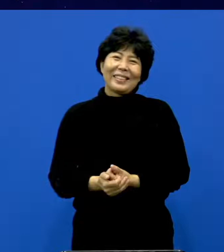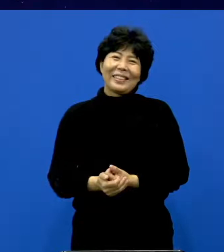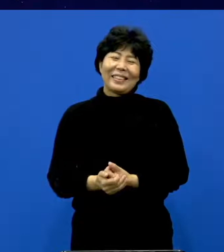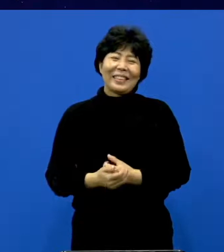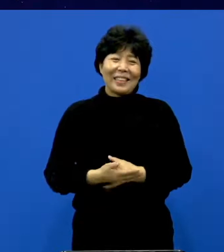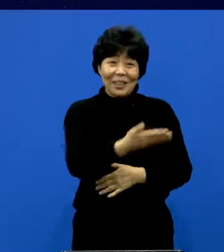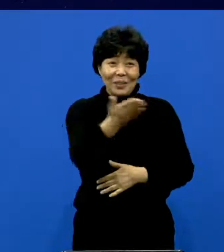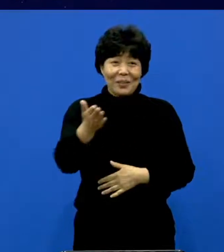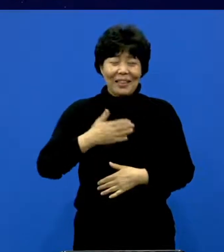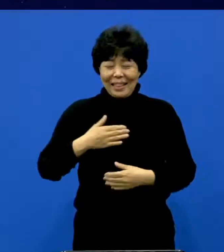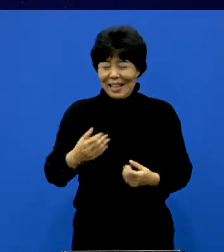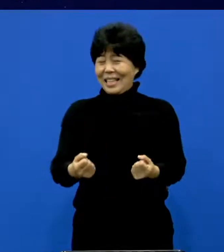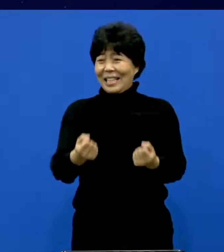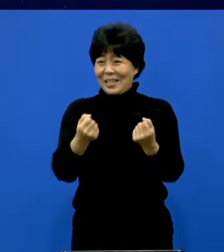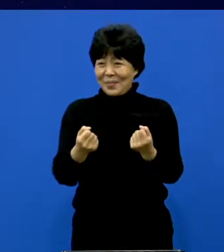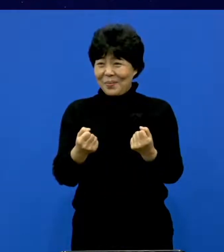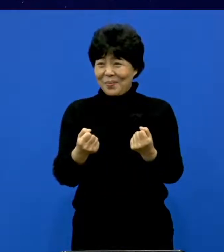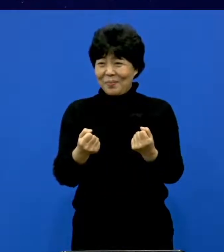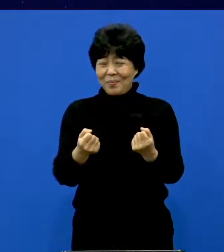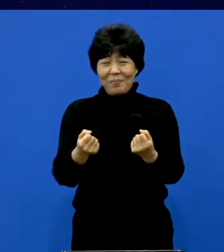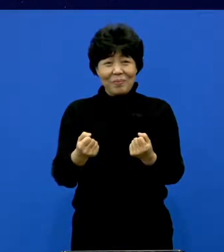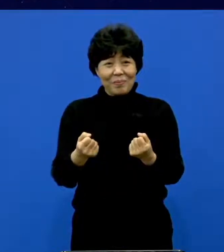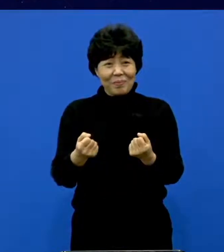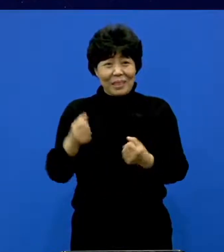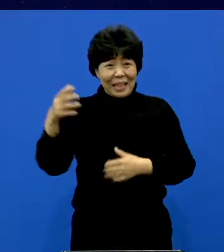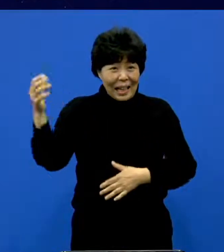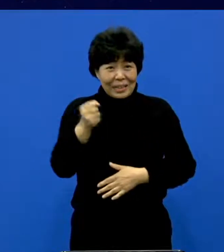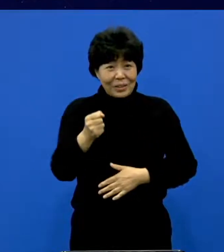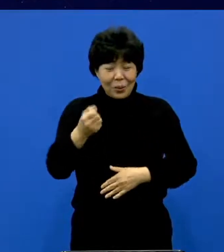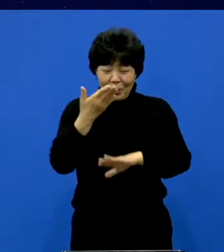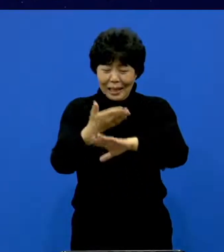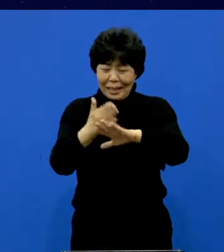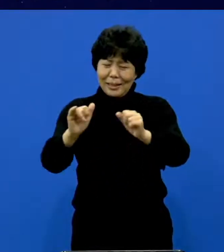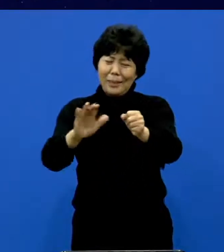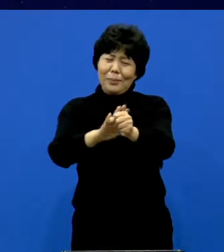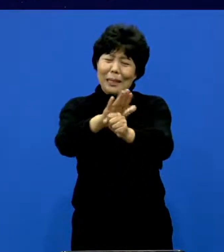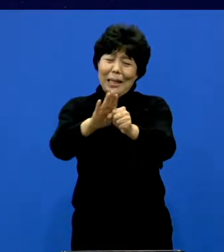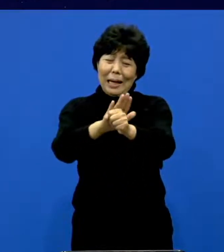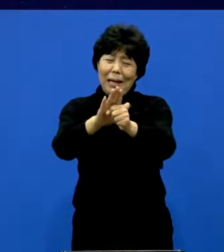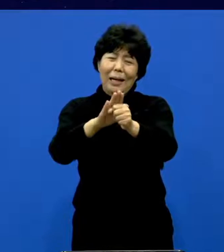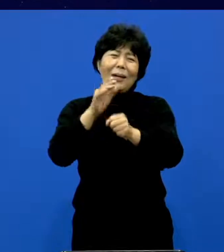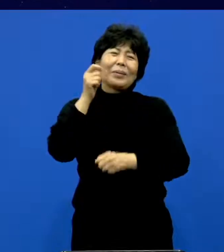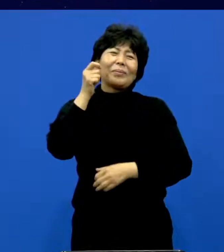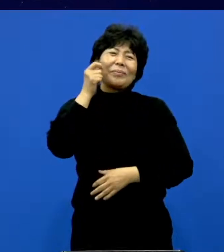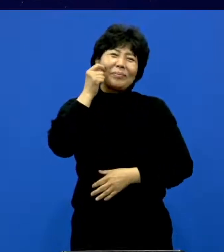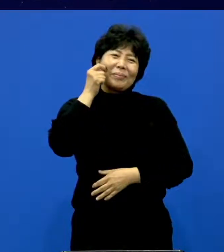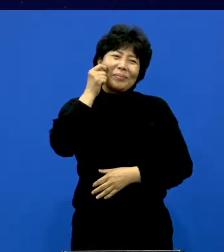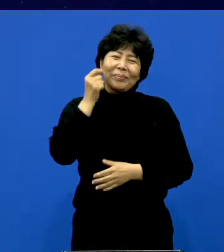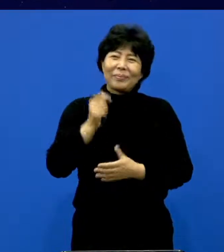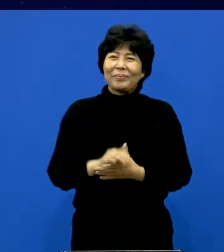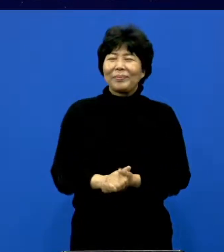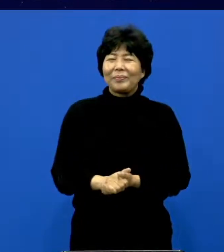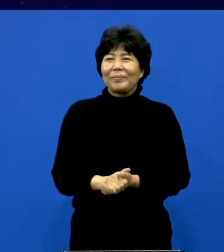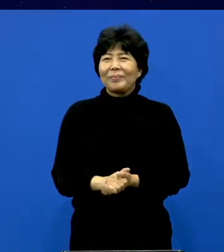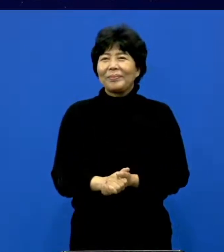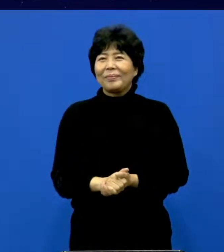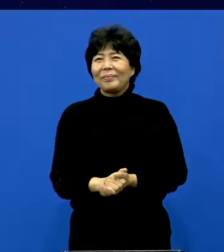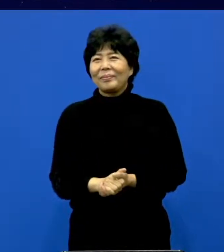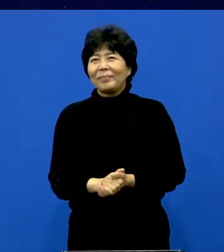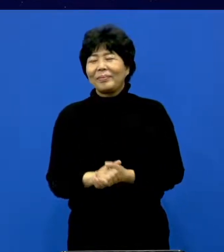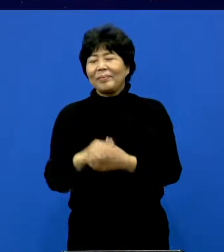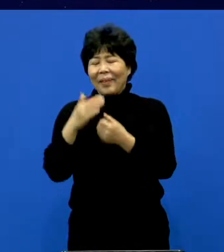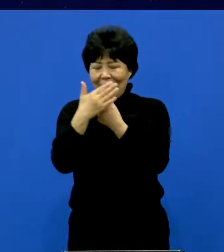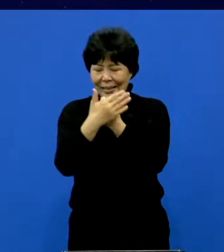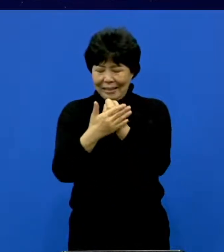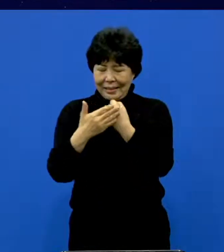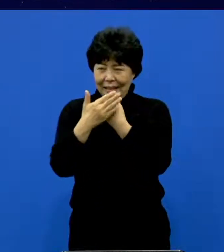여러분, 내 힘으로 내 의지로 누군가를 사랑하려고 애를 써보세요. 안 됩니다. 많이 해봤잖아요. 안 되잖아요. 그래서 은혜가